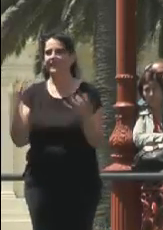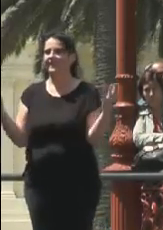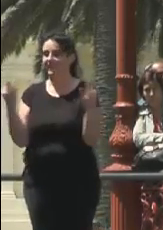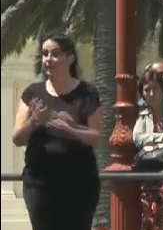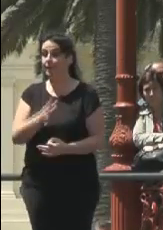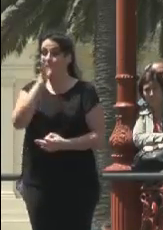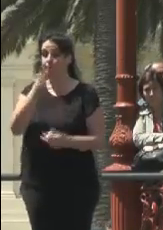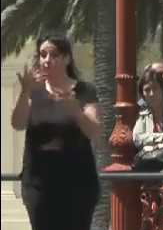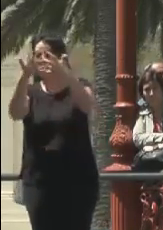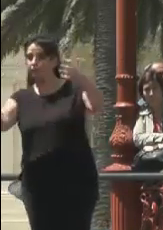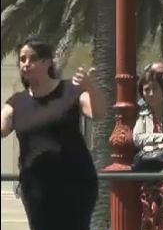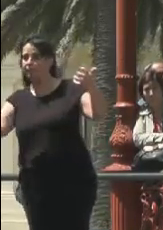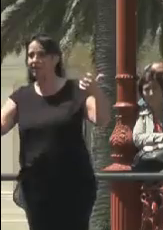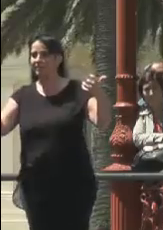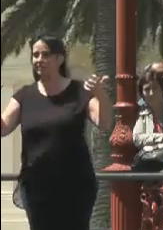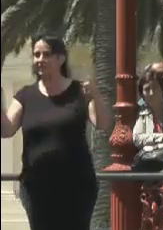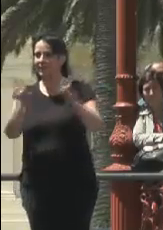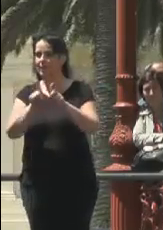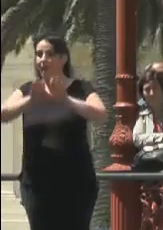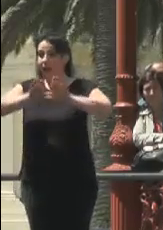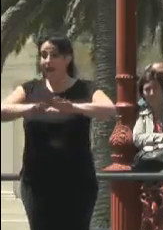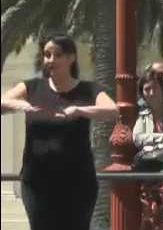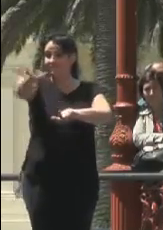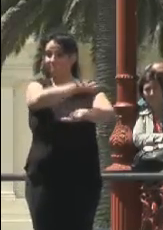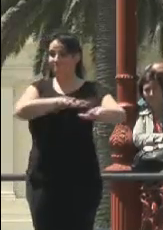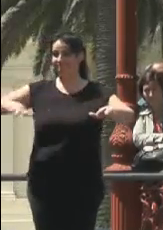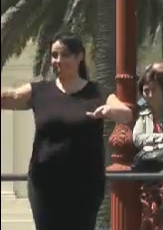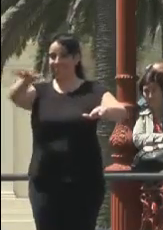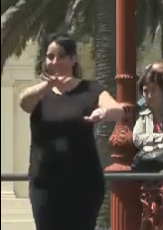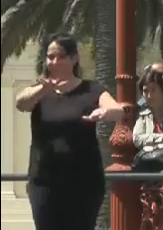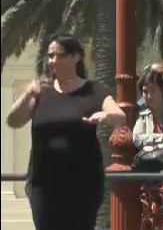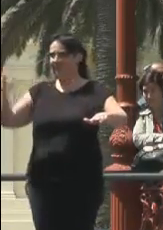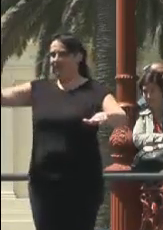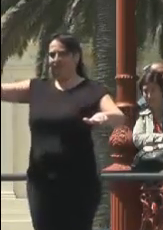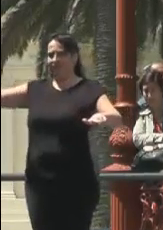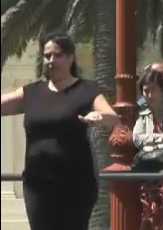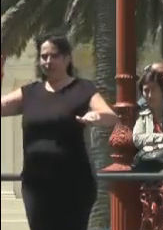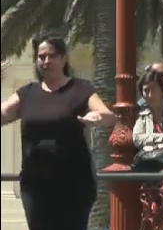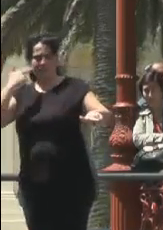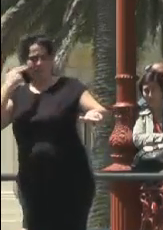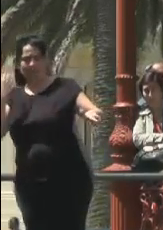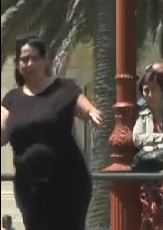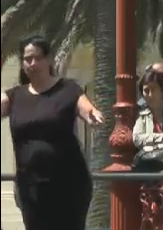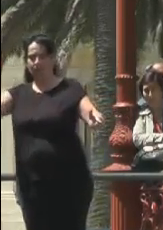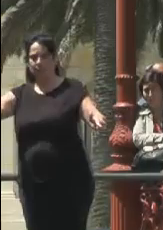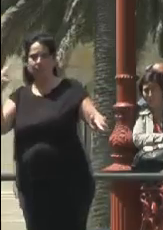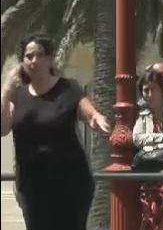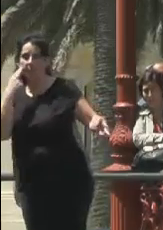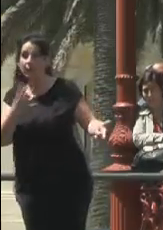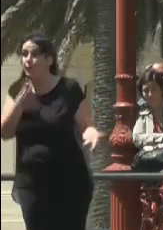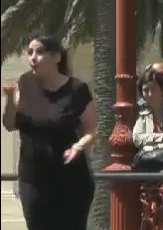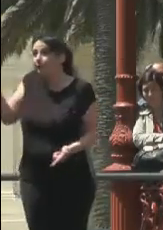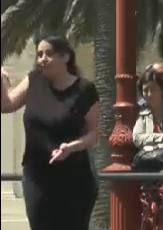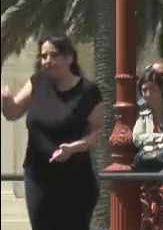esta expresión popular, estando aquí en una plaza, es precisamente lo que más les aterroriza. Precisamente es eso lo que les